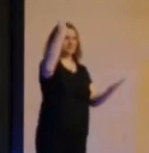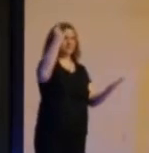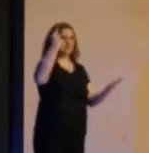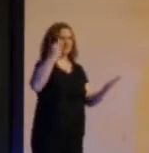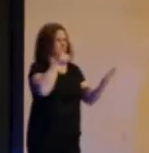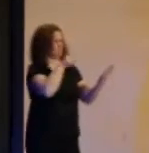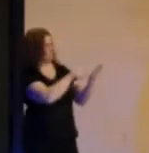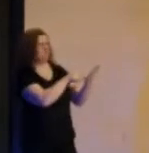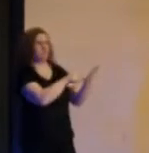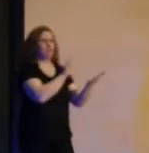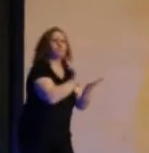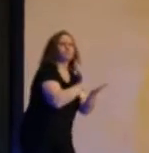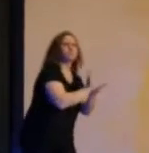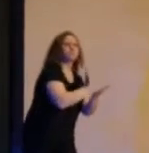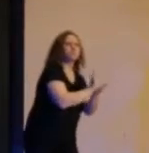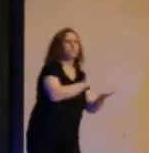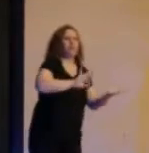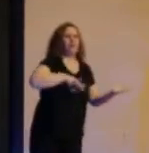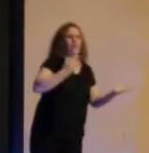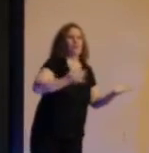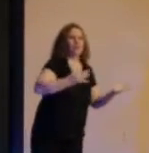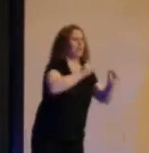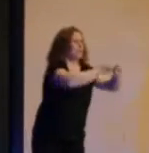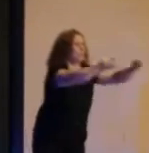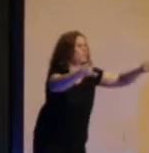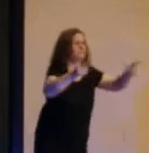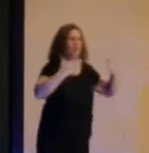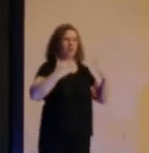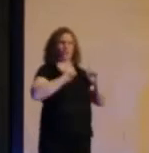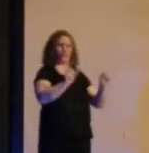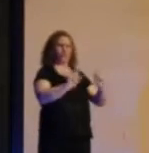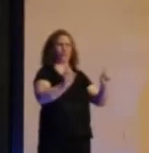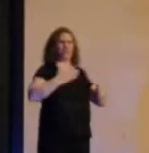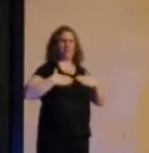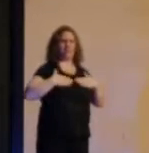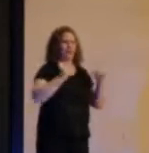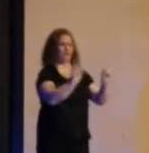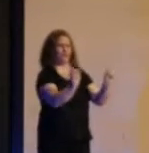Trata sobre la vida. No es la tuya ni la mía, es la de todos.